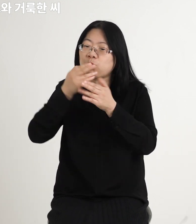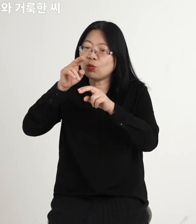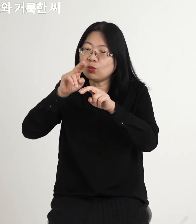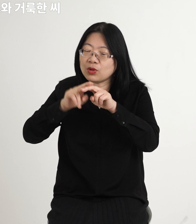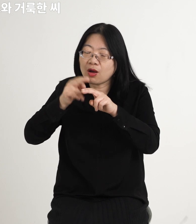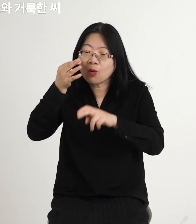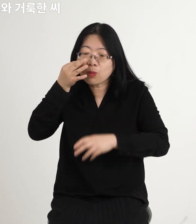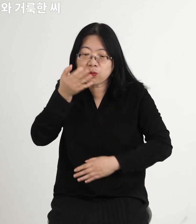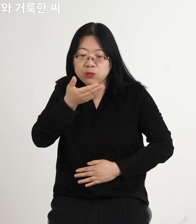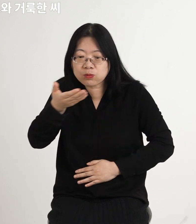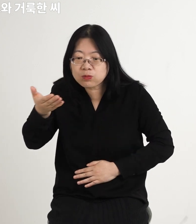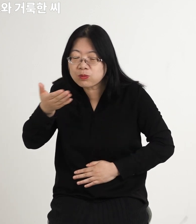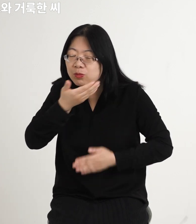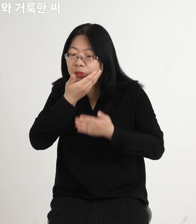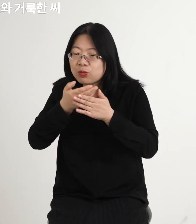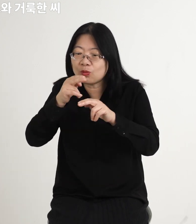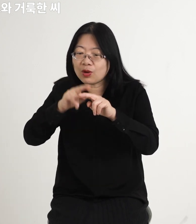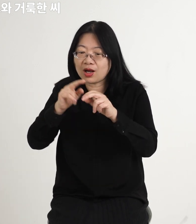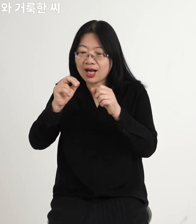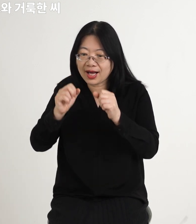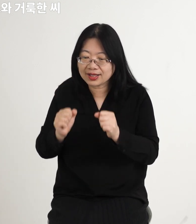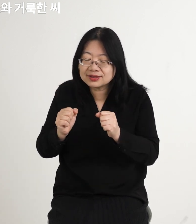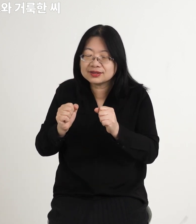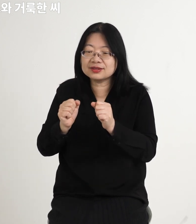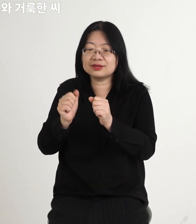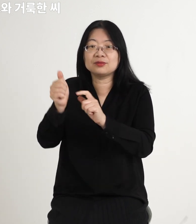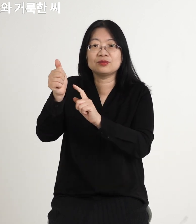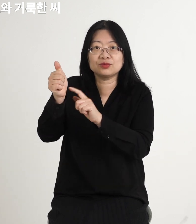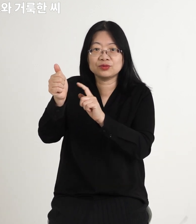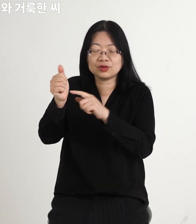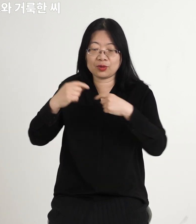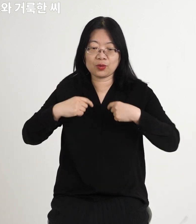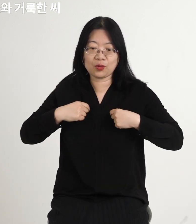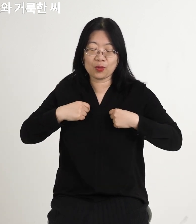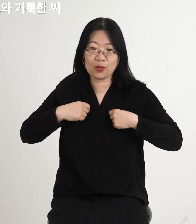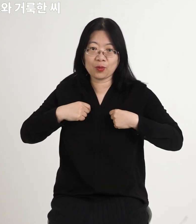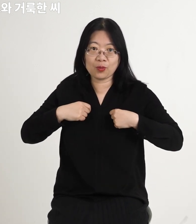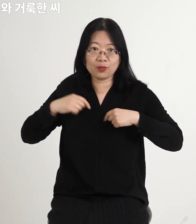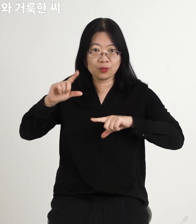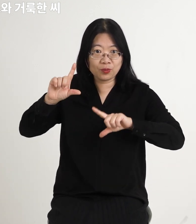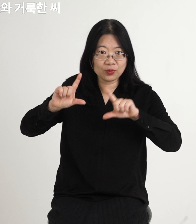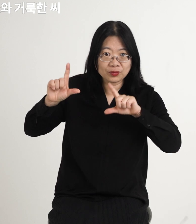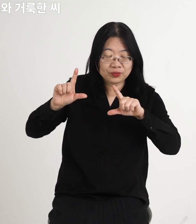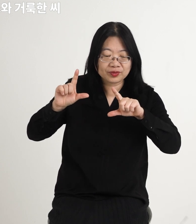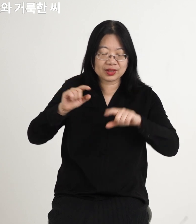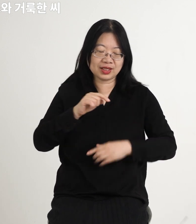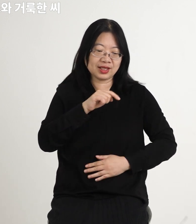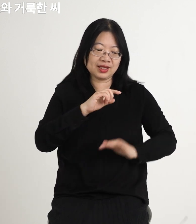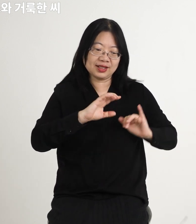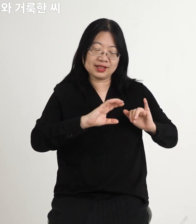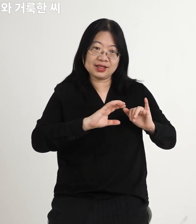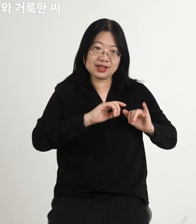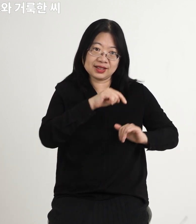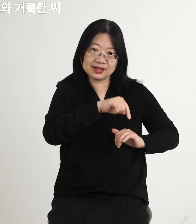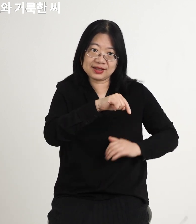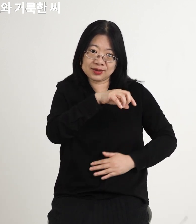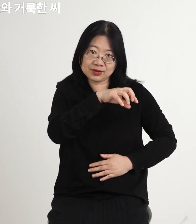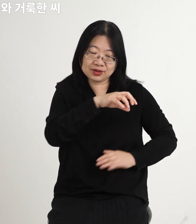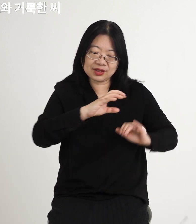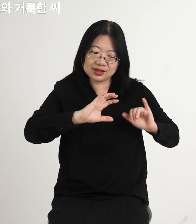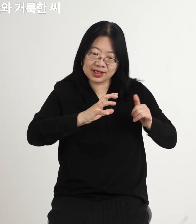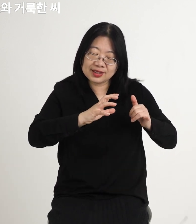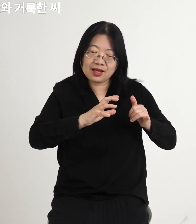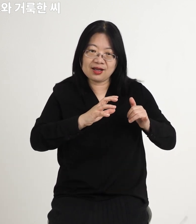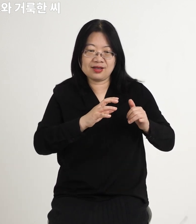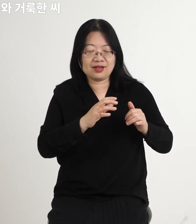펼쳐졌고 보좌에 앉으신 이의 옷자락이 지상 성전에 충만하고 가득했다고